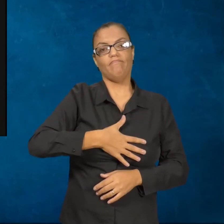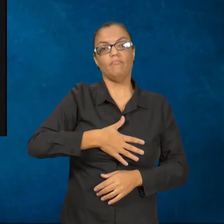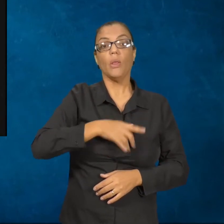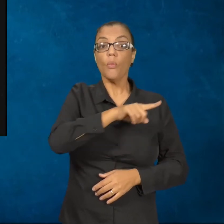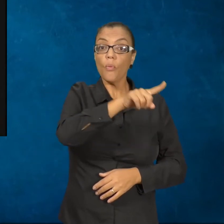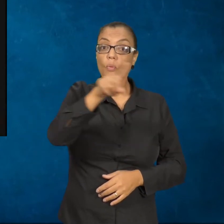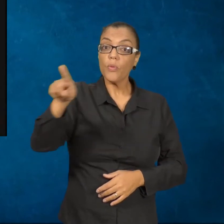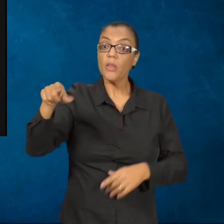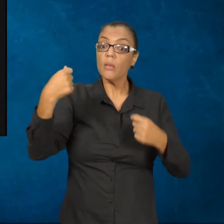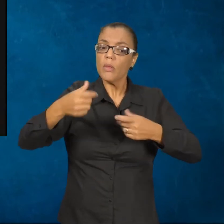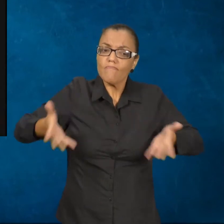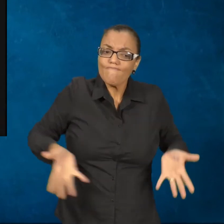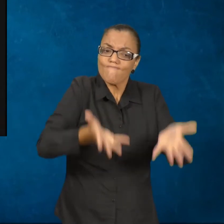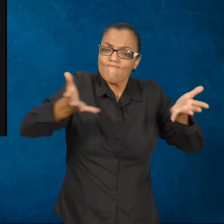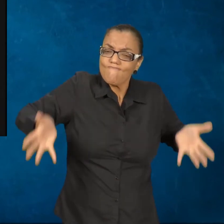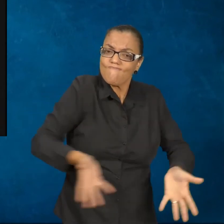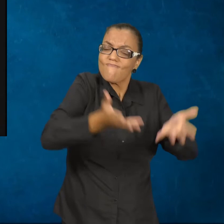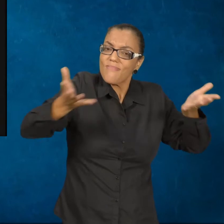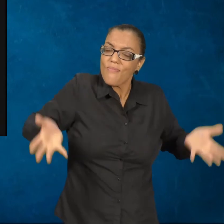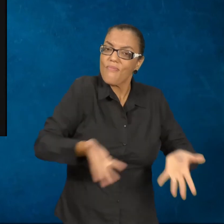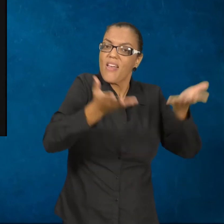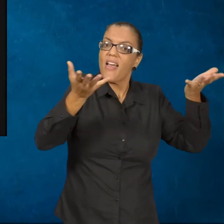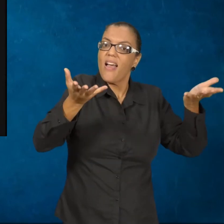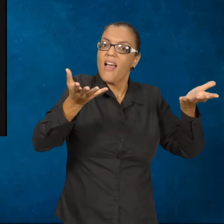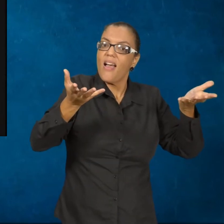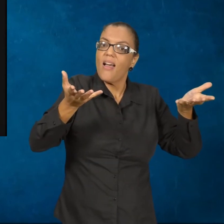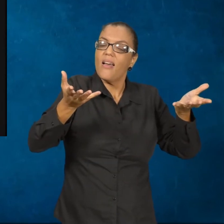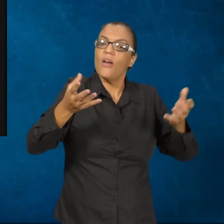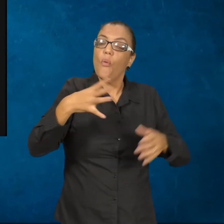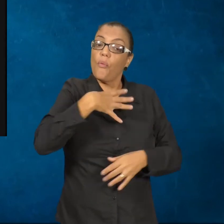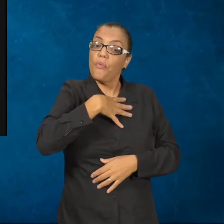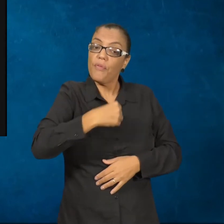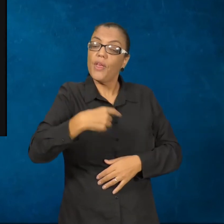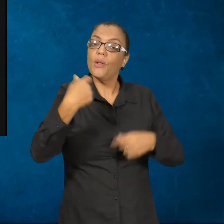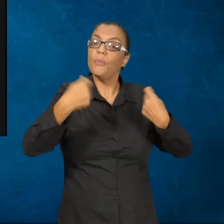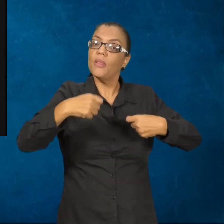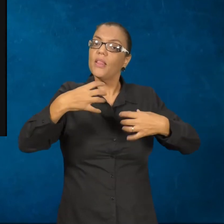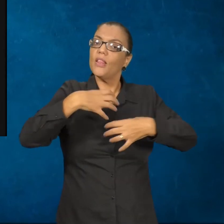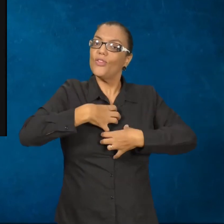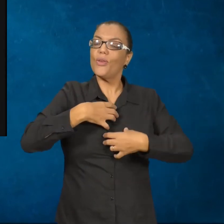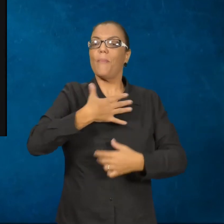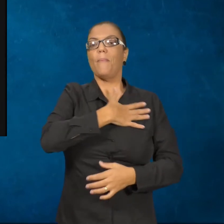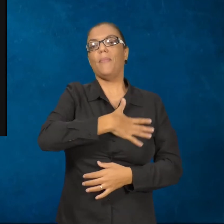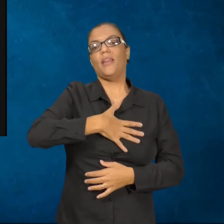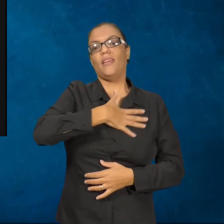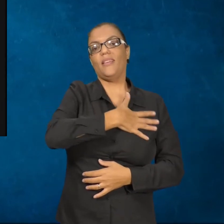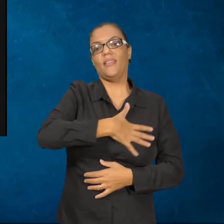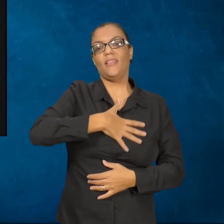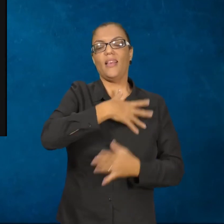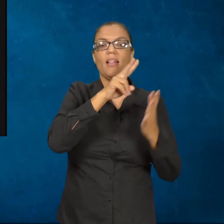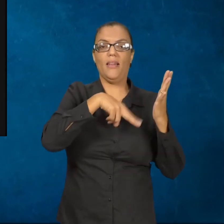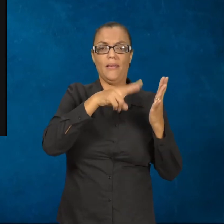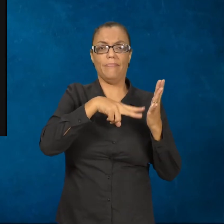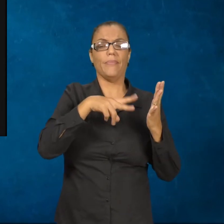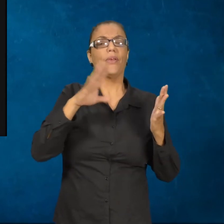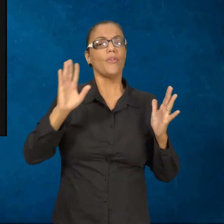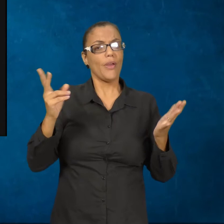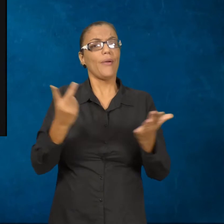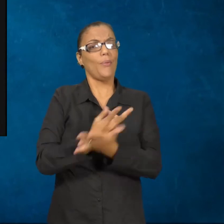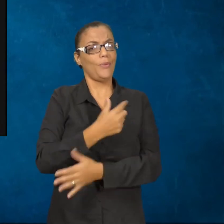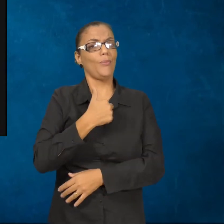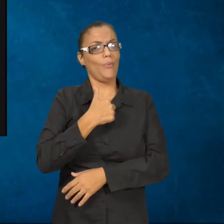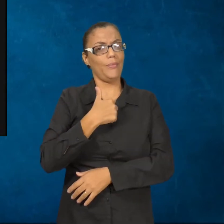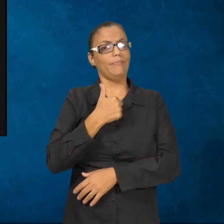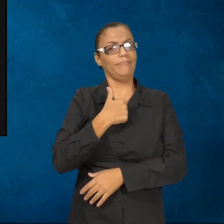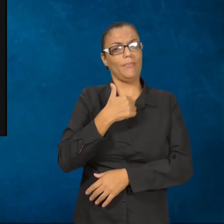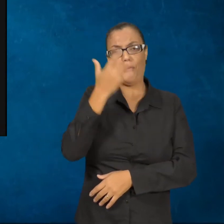ler. Mas como? Falei, fácil. Fácil não, difícil. Eu já passei por isso. Meu filho de 15 anos